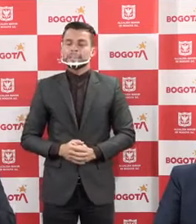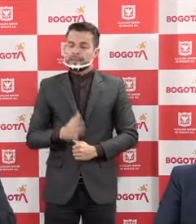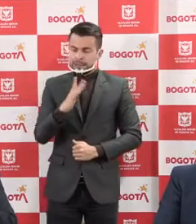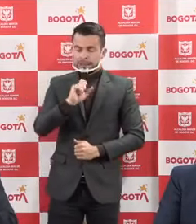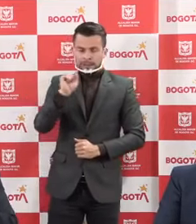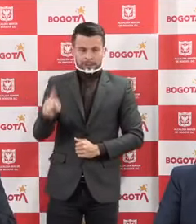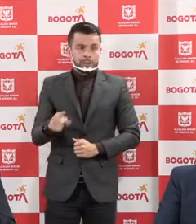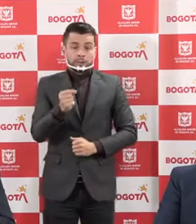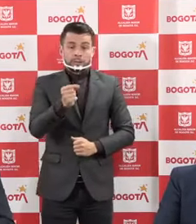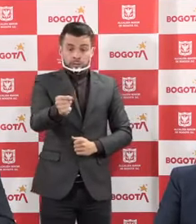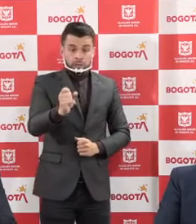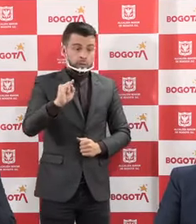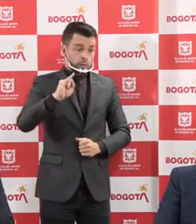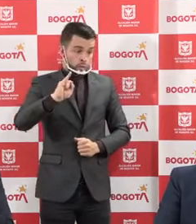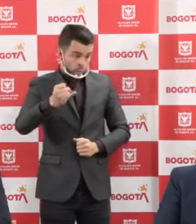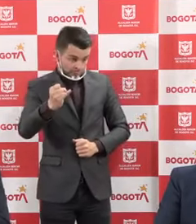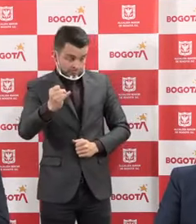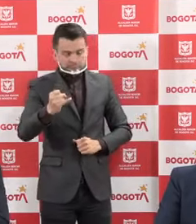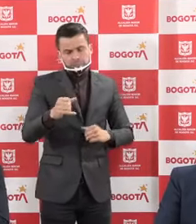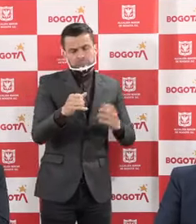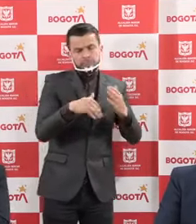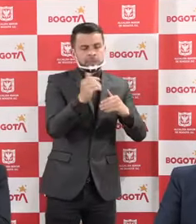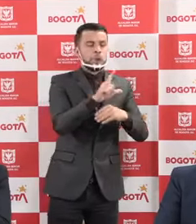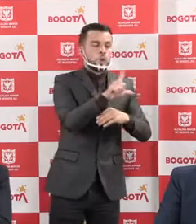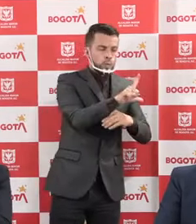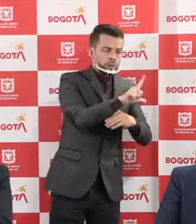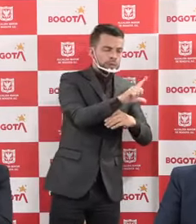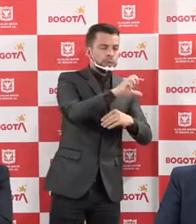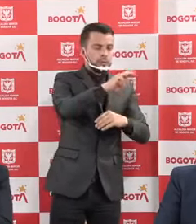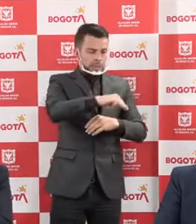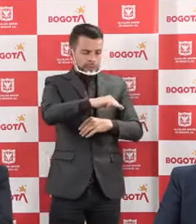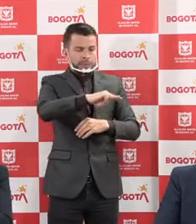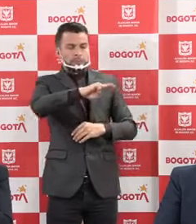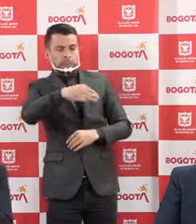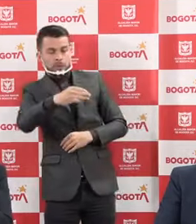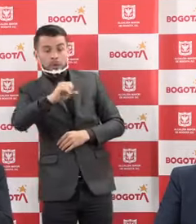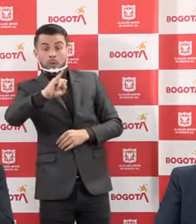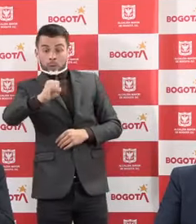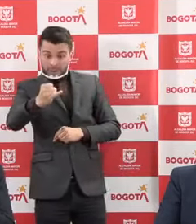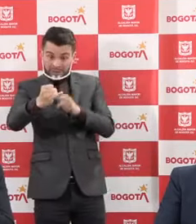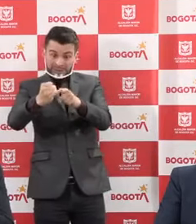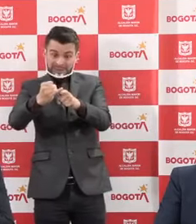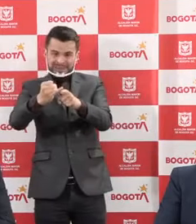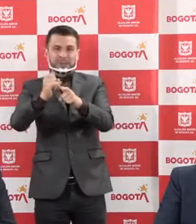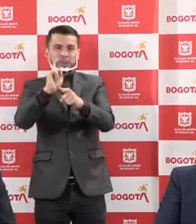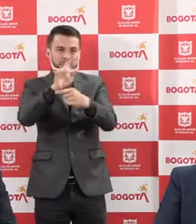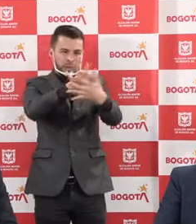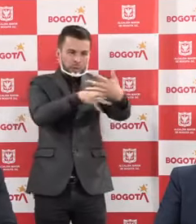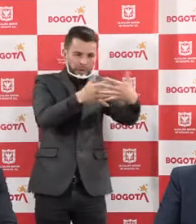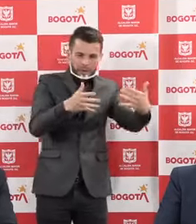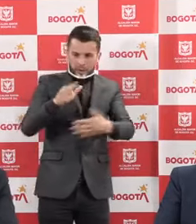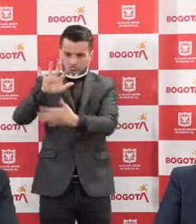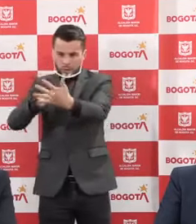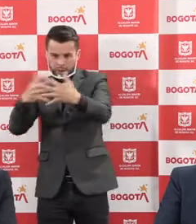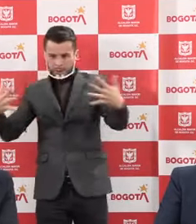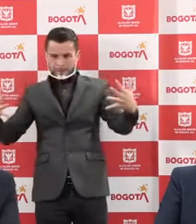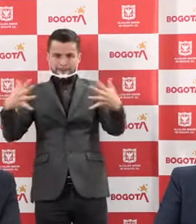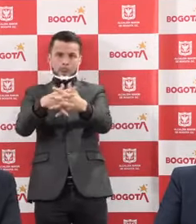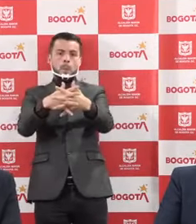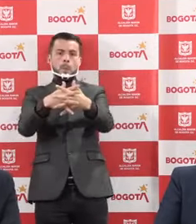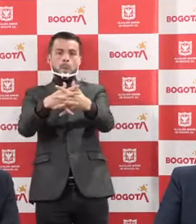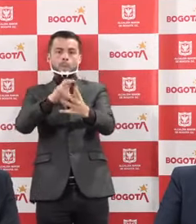jueves donde habría más gente fuera pero con los cambios será el miércoles o el jueves o como cambiaría de acuerdo con el nuevo